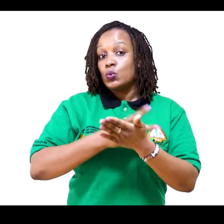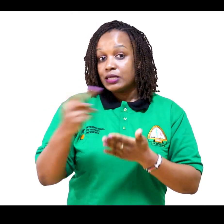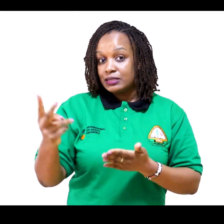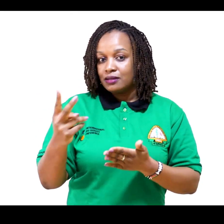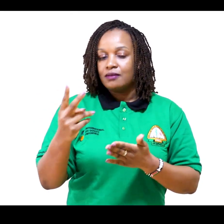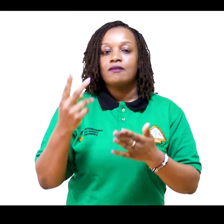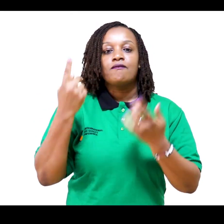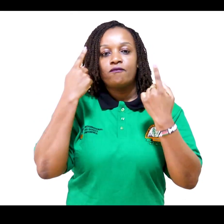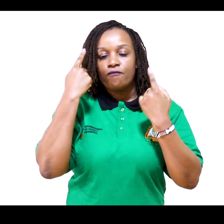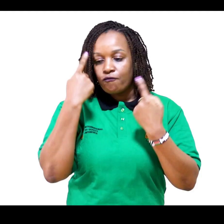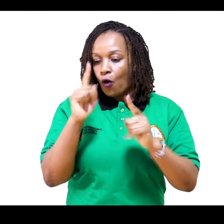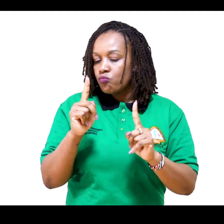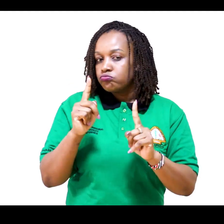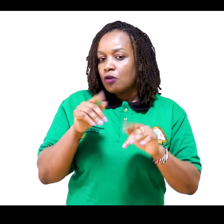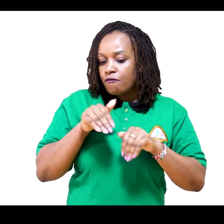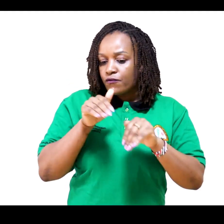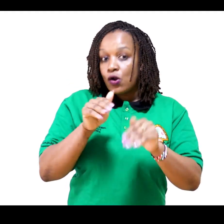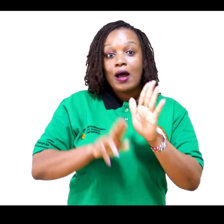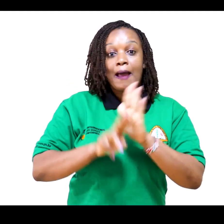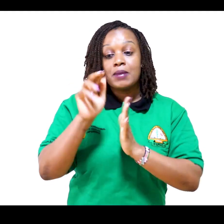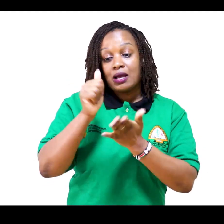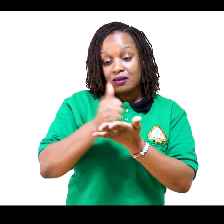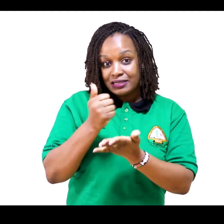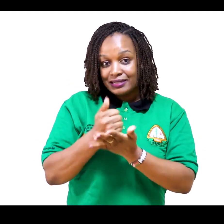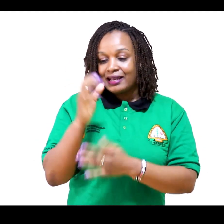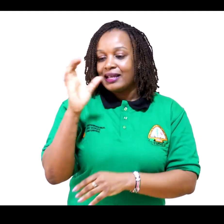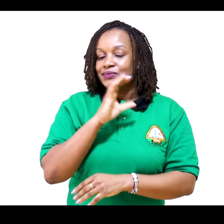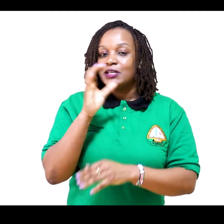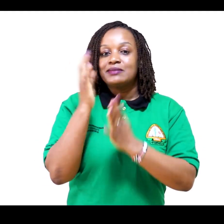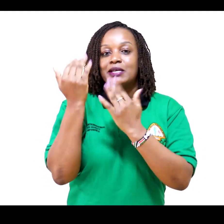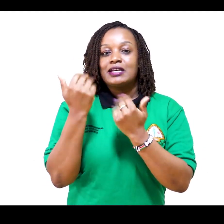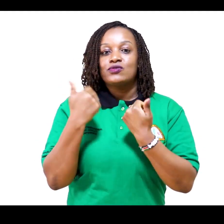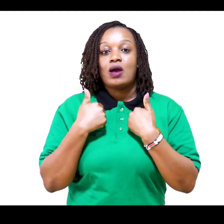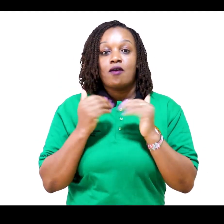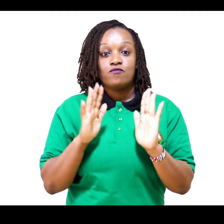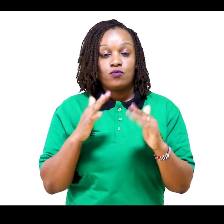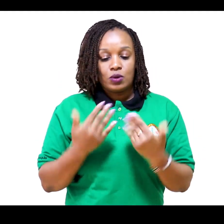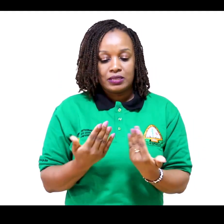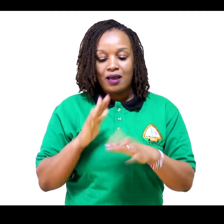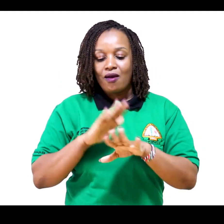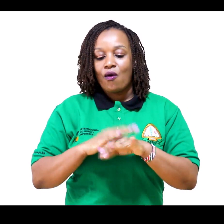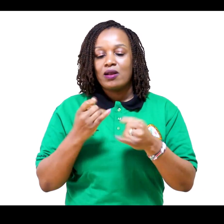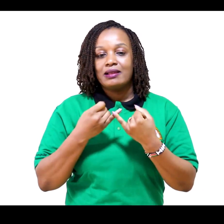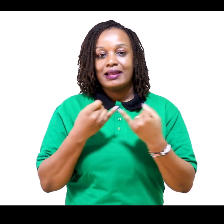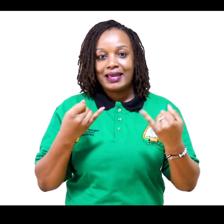Kwa nyaraka ya ukaguzi wa ufuatiliaji wa kuingilia, mteja anahitajika kuwa na